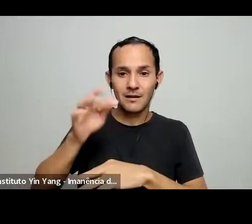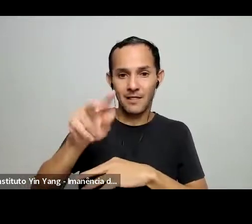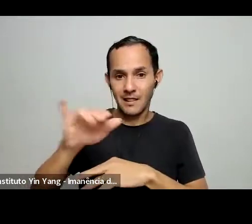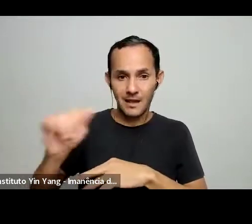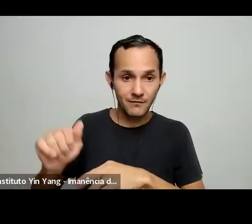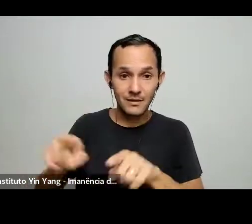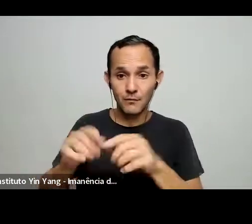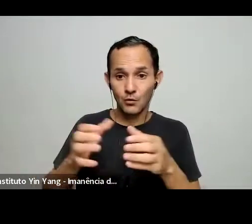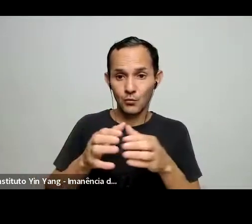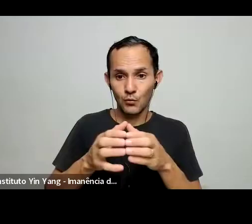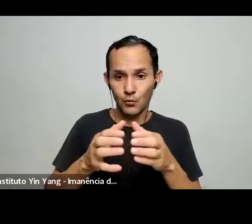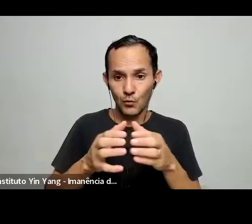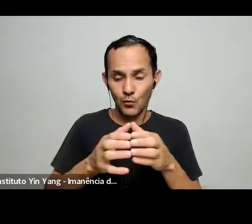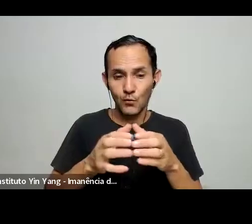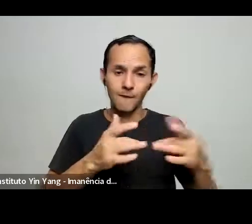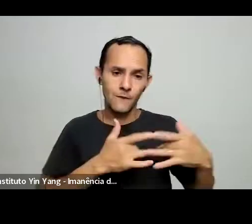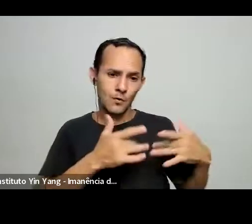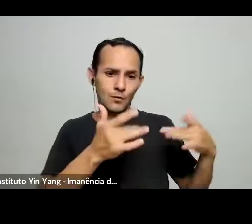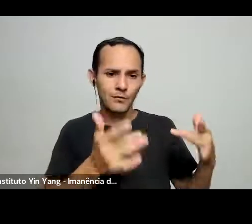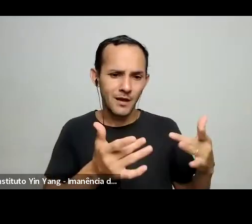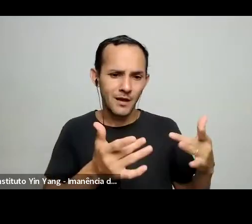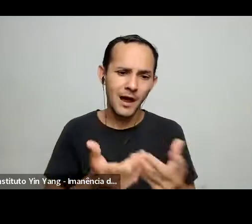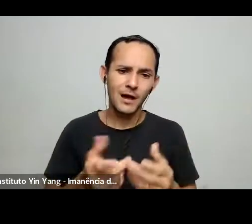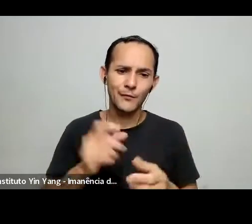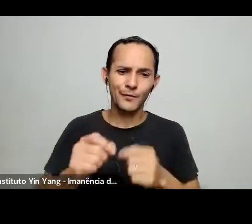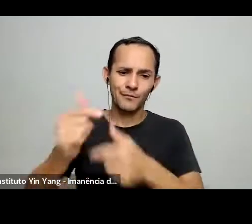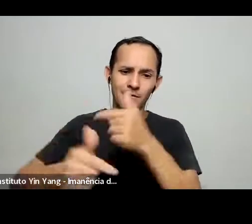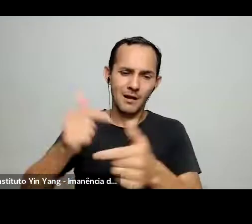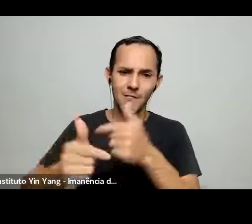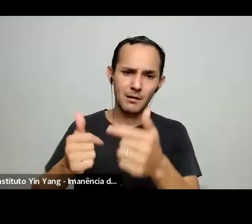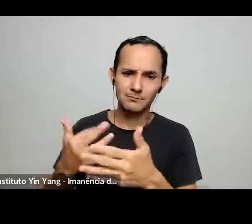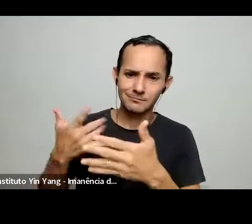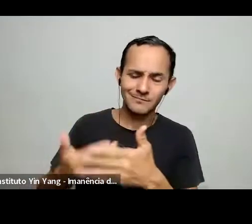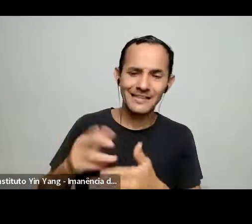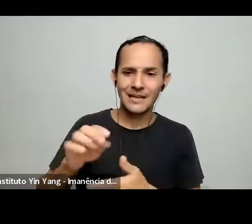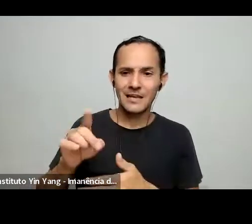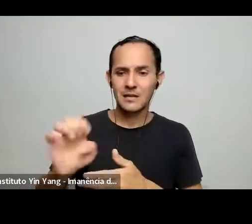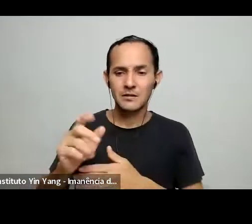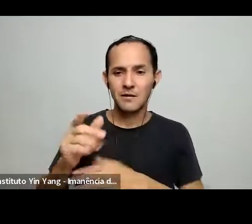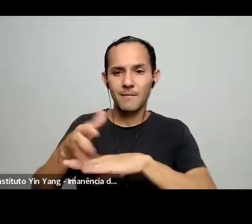um grupo de voluntários, como todo o trabalho que foi feito pela Rede Práticas em todas